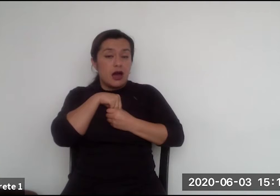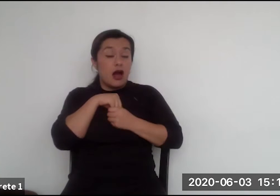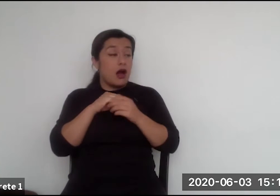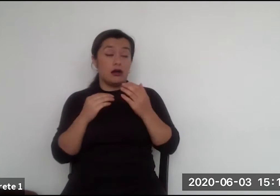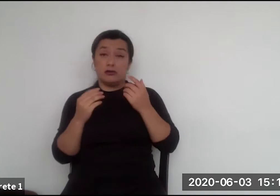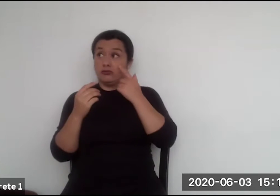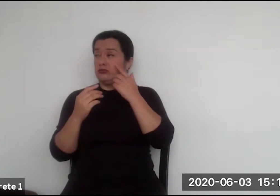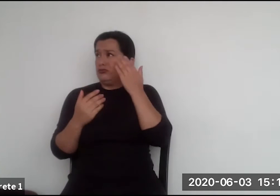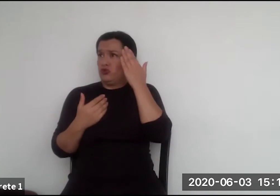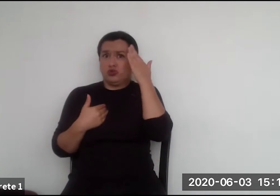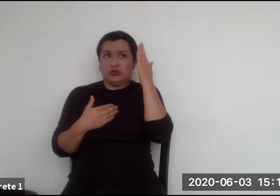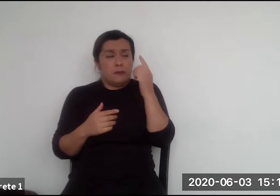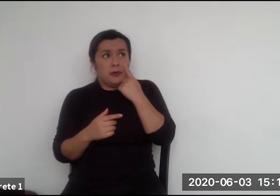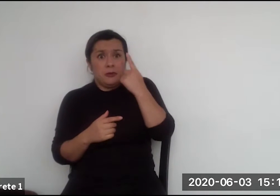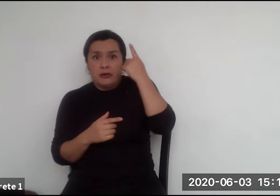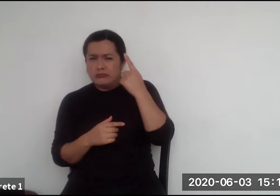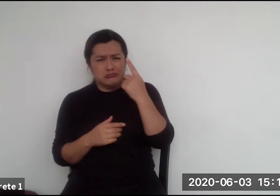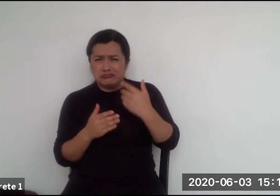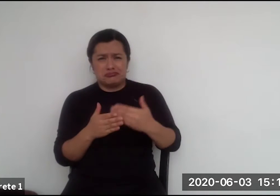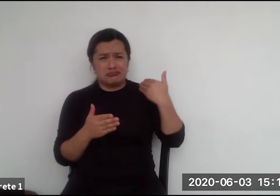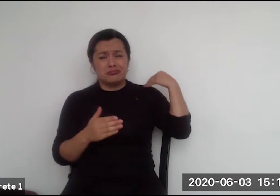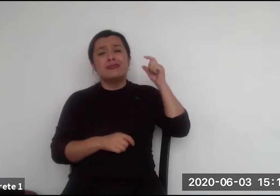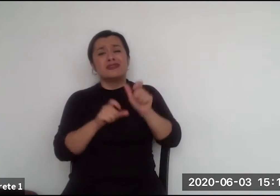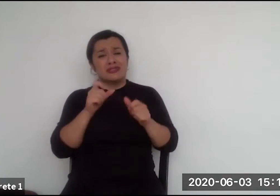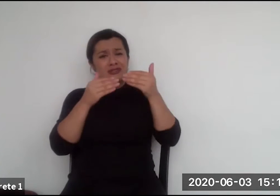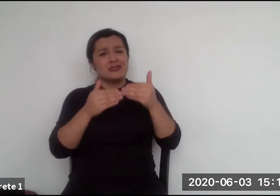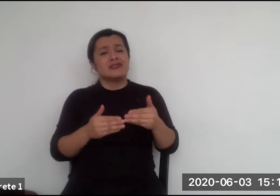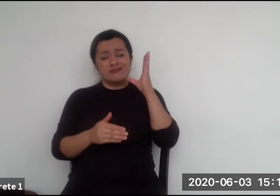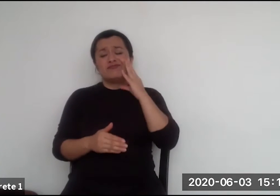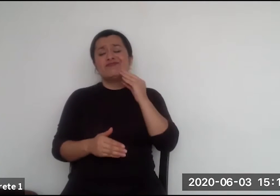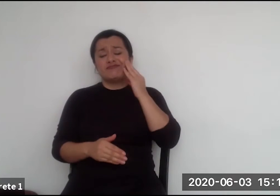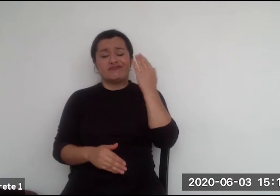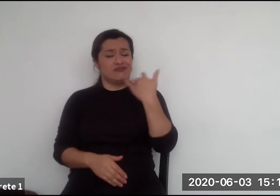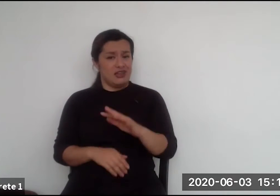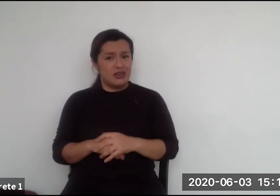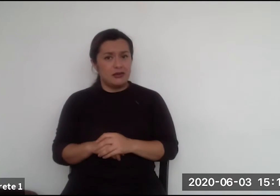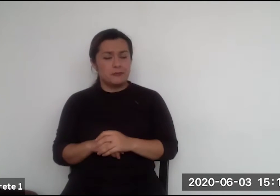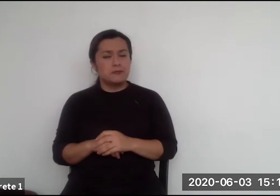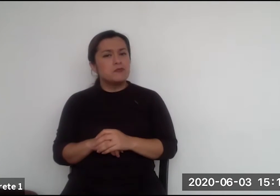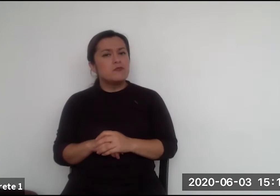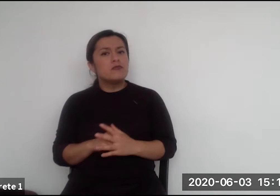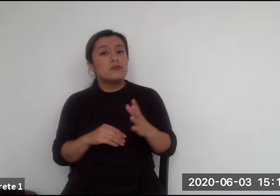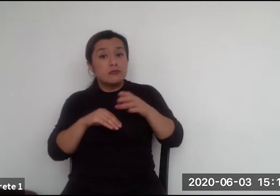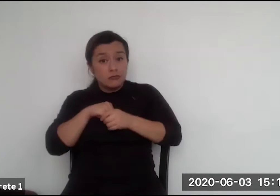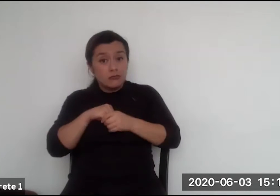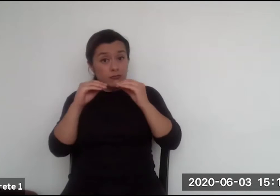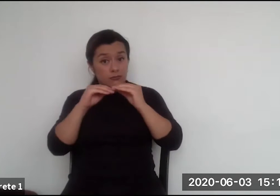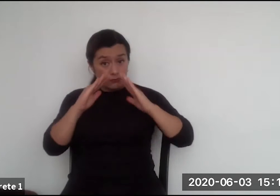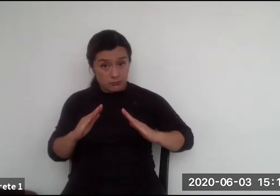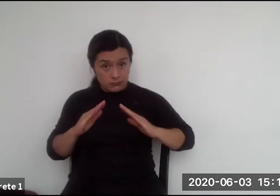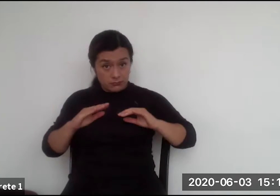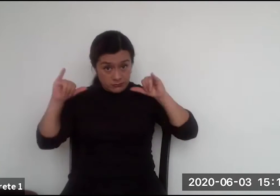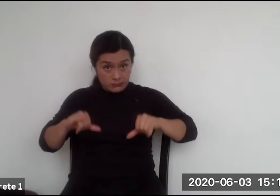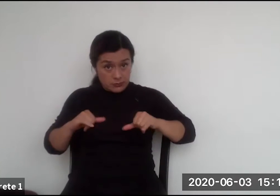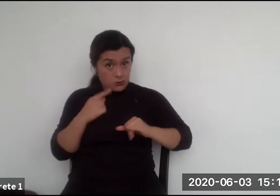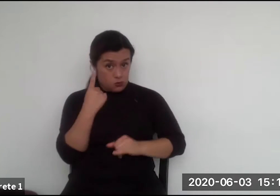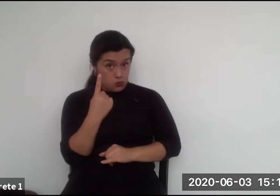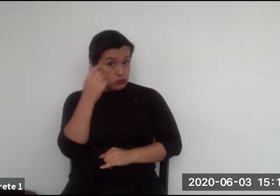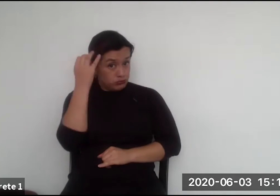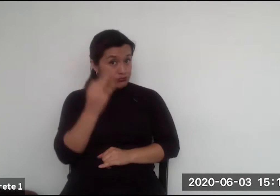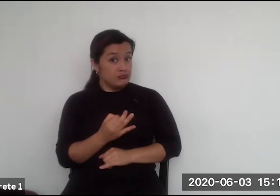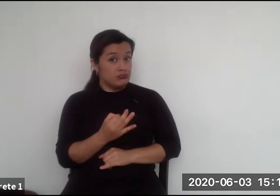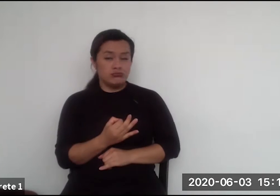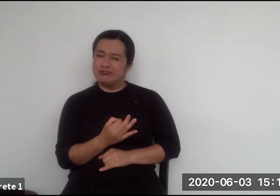personas con discapacidad. Pero estos confinamientos van mucho más allá de los lugares físicos, ¿cierto?